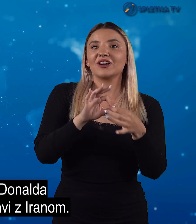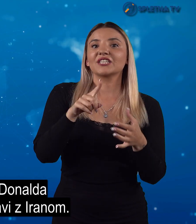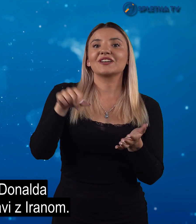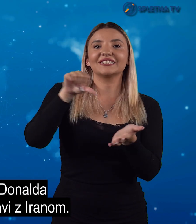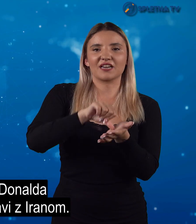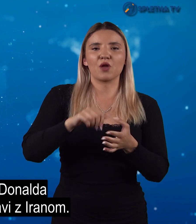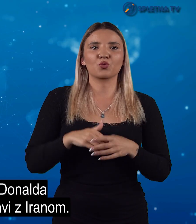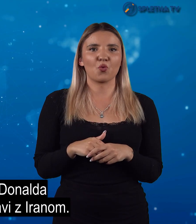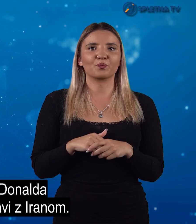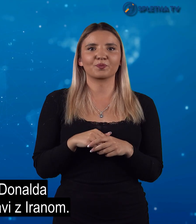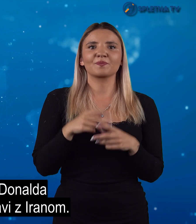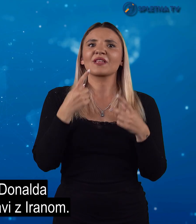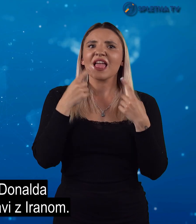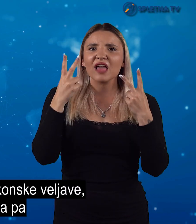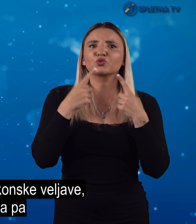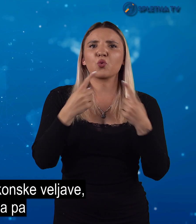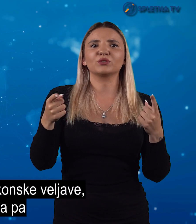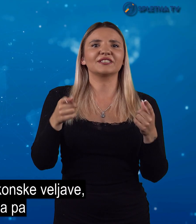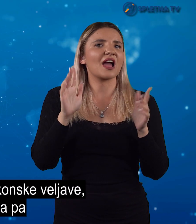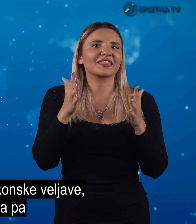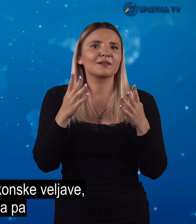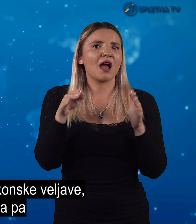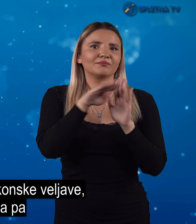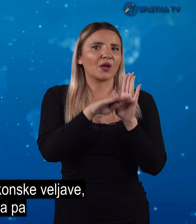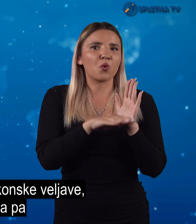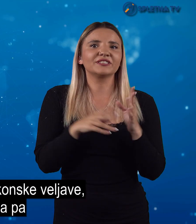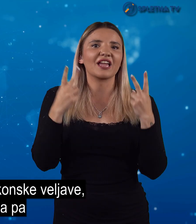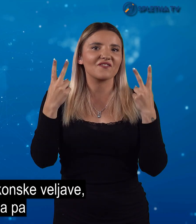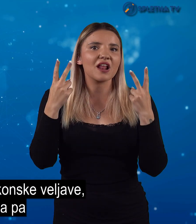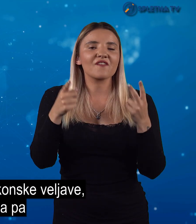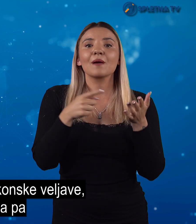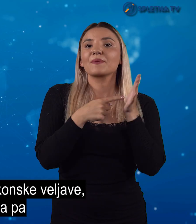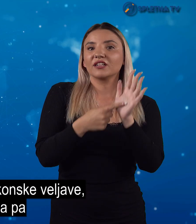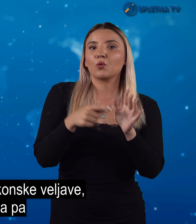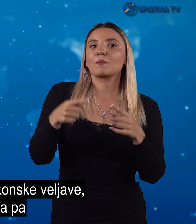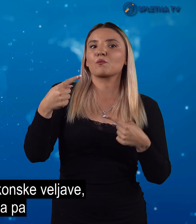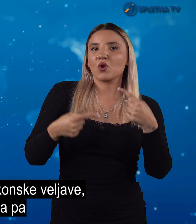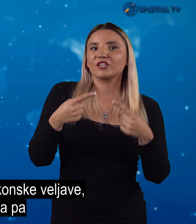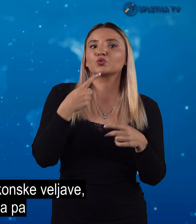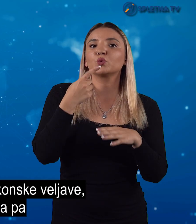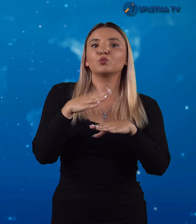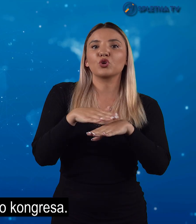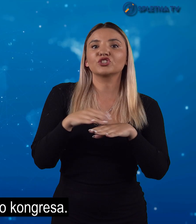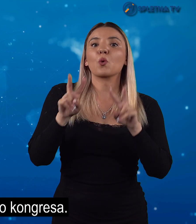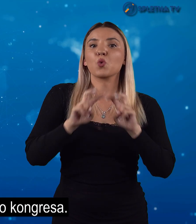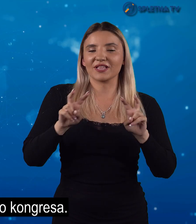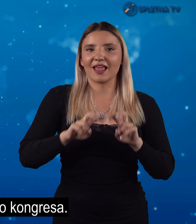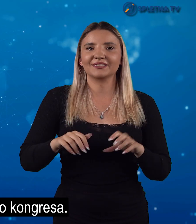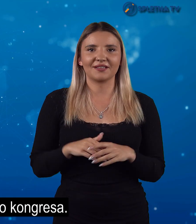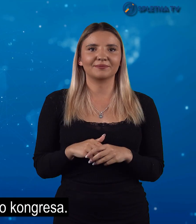povezavi z Iranom. Resolucija nima zakonske veljave, predstavlja pa politično sporočilo